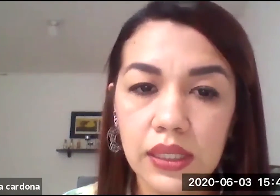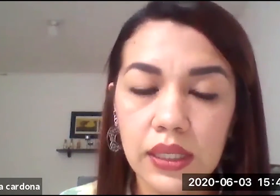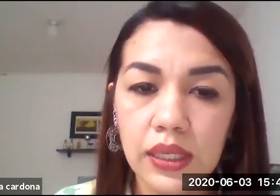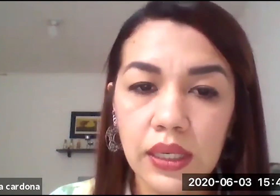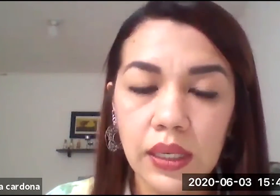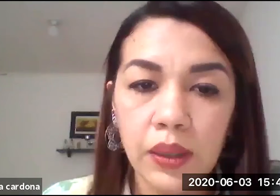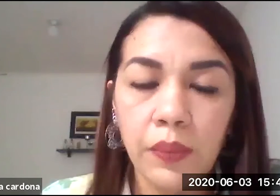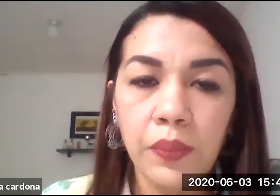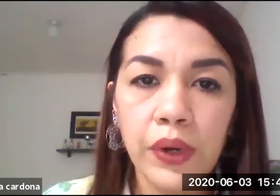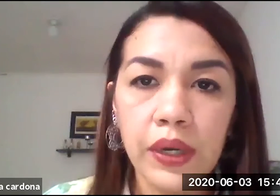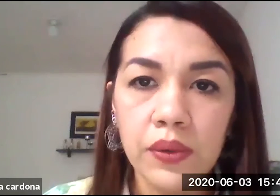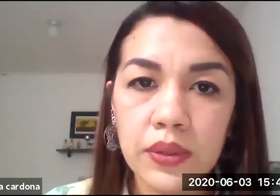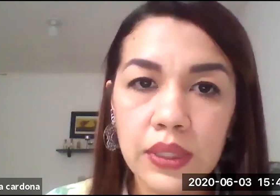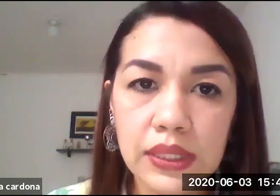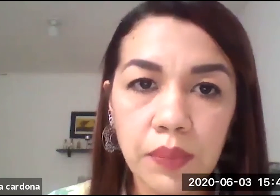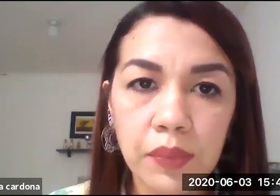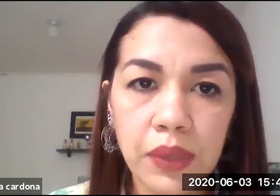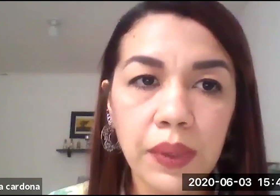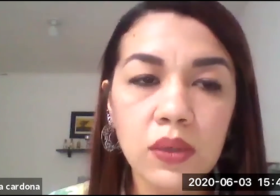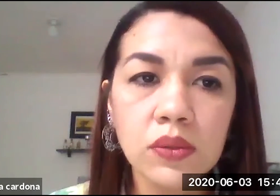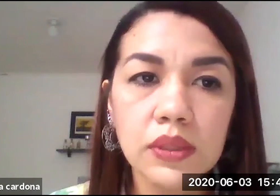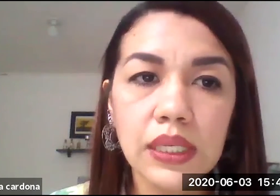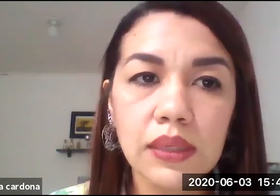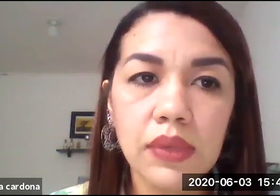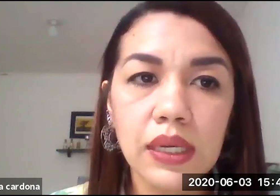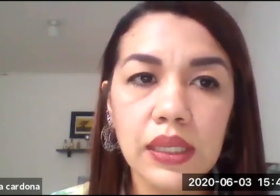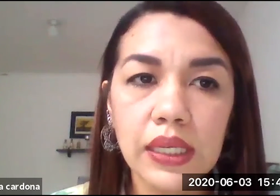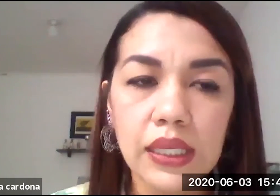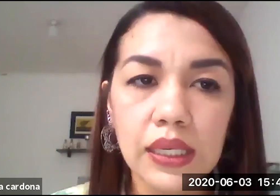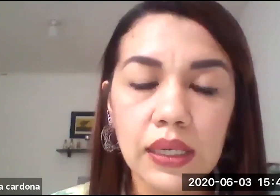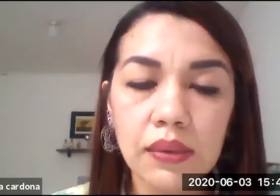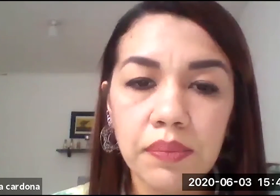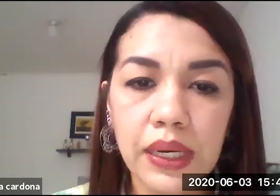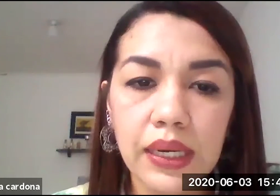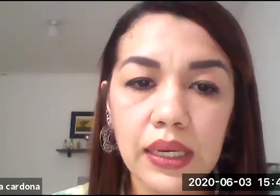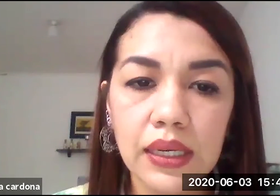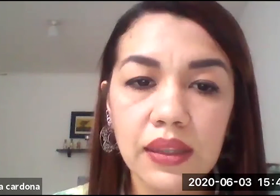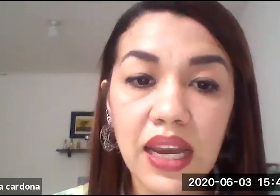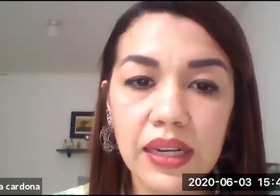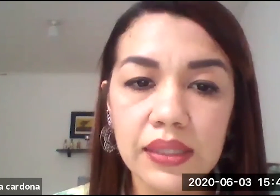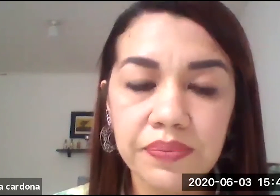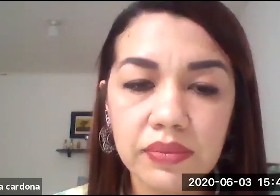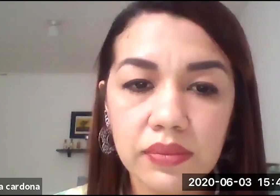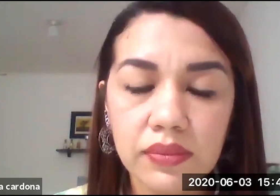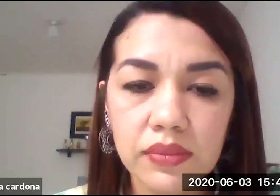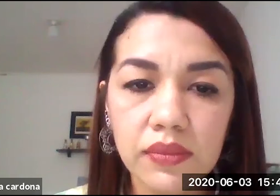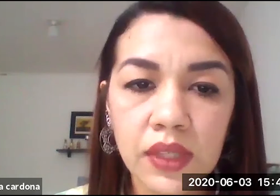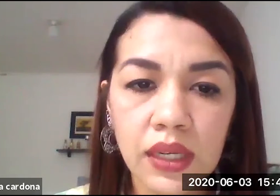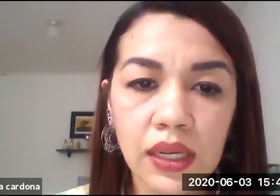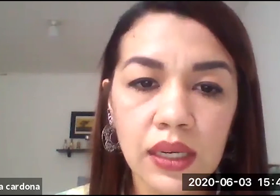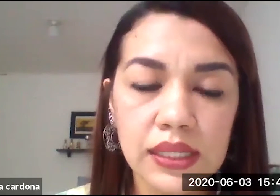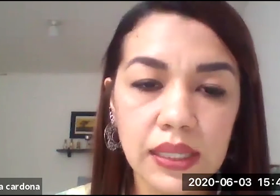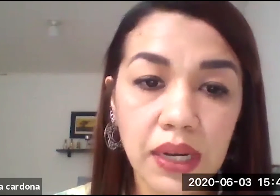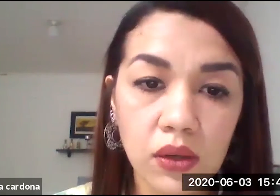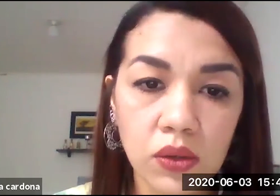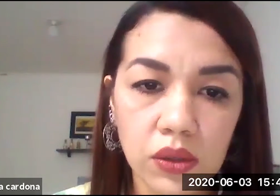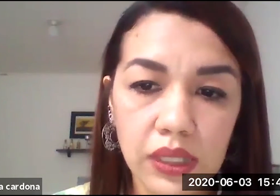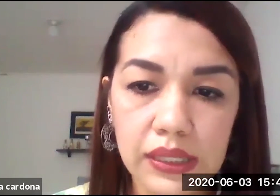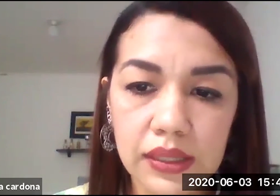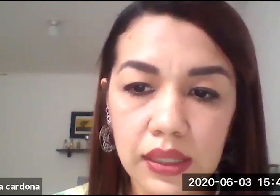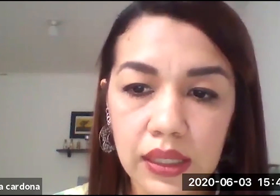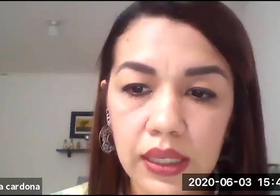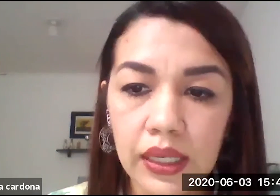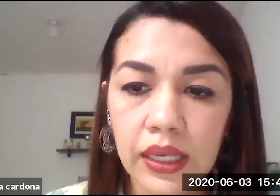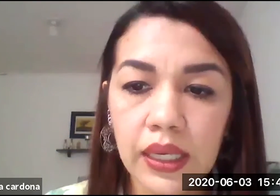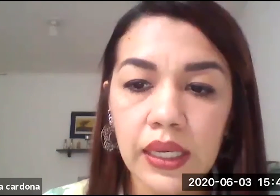entonces. Bueno, esta primera pregunta va dirigida para Diana. La hace Marlon